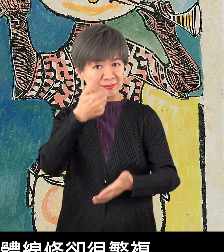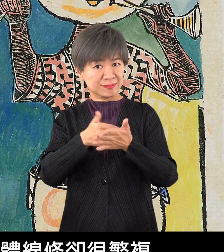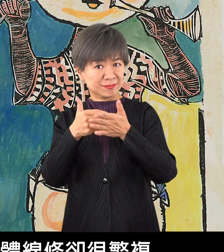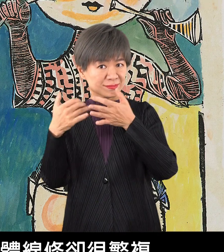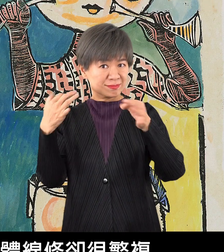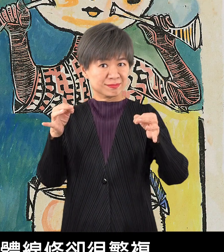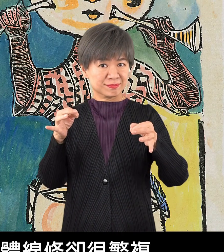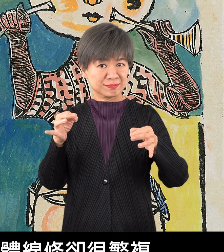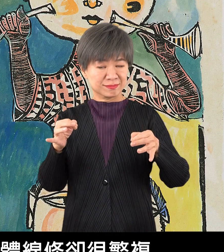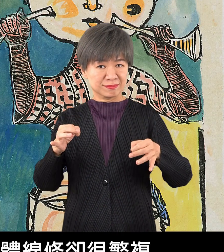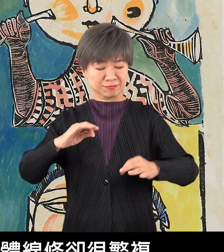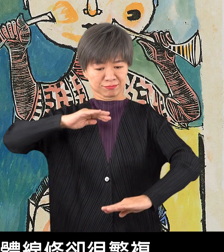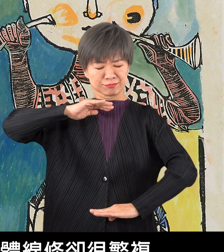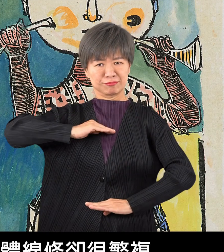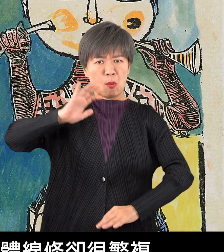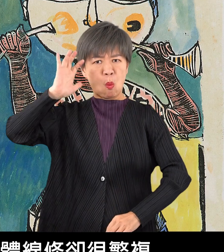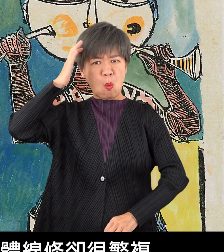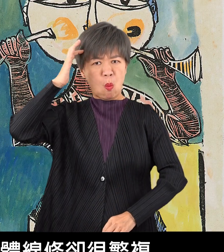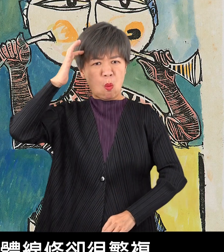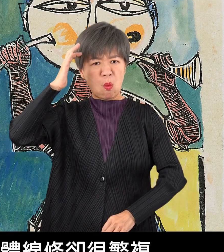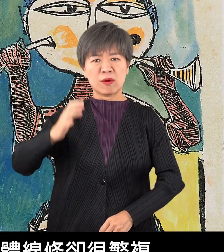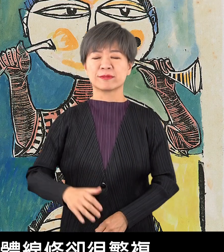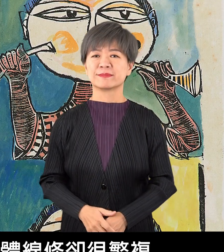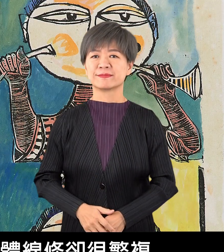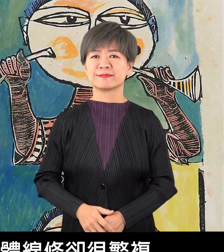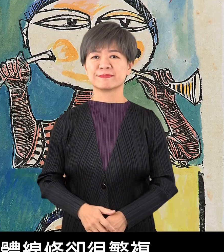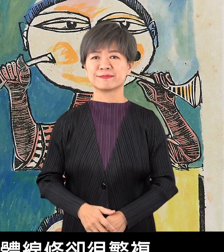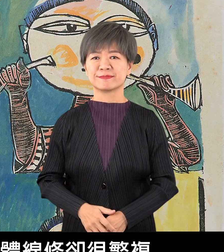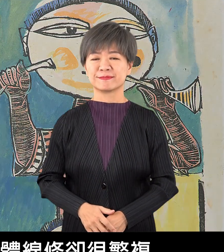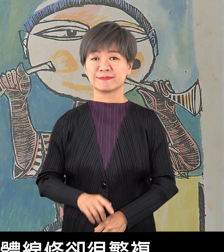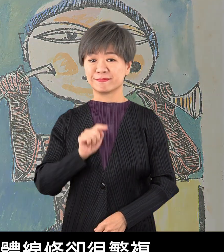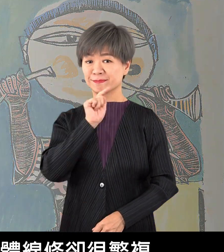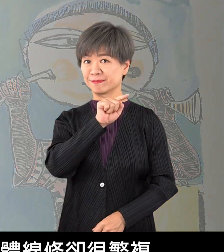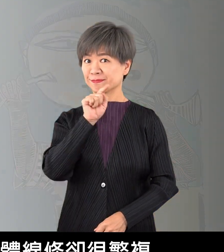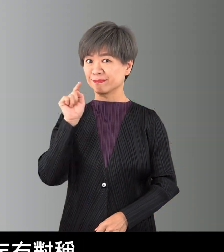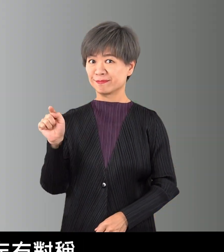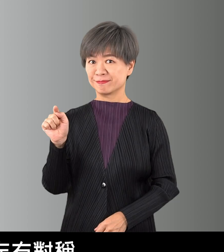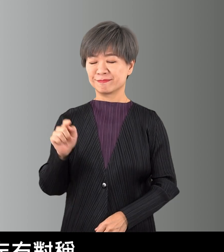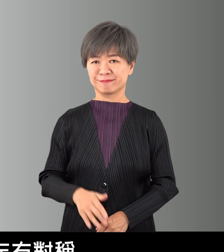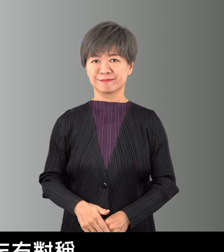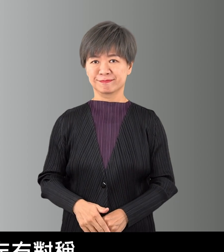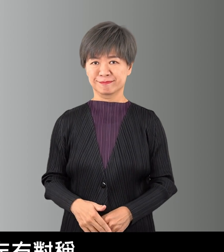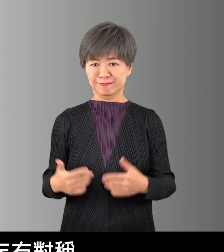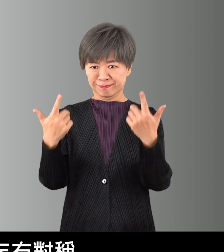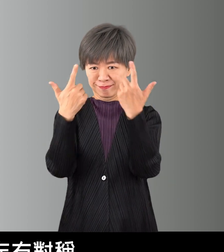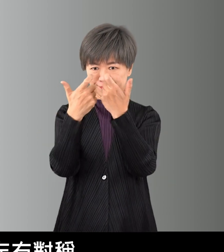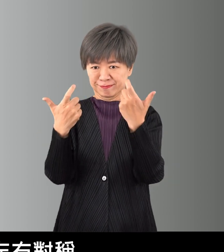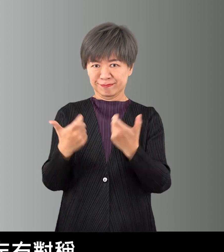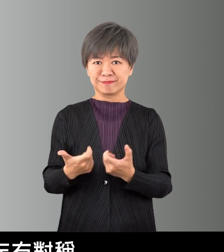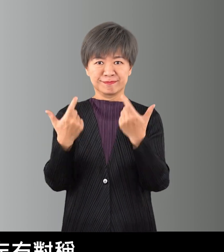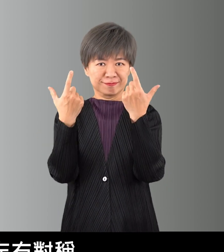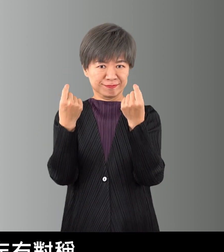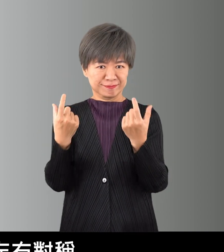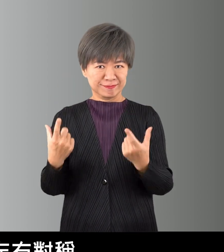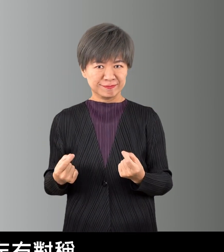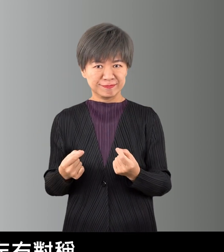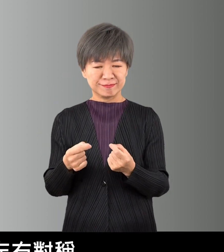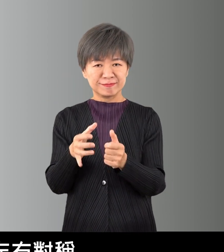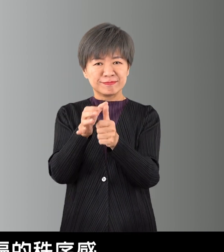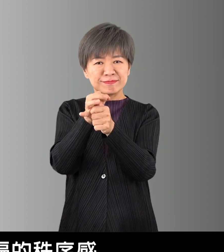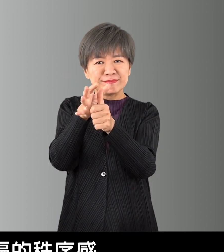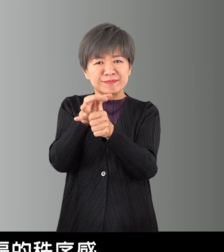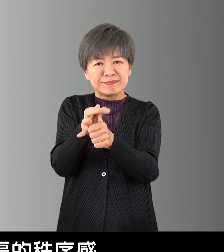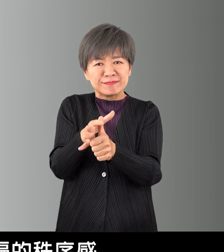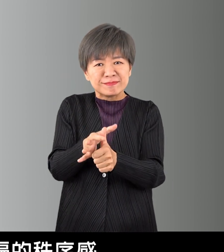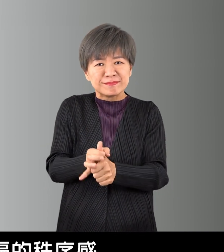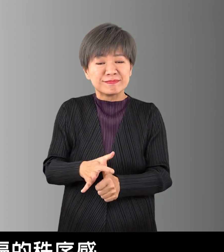脸部线条单纯，肢体线条却很繁复，于是产生左右对称、